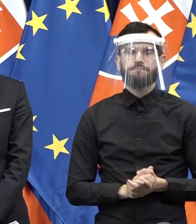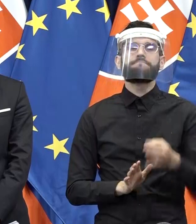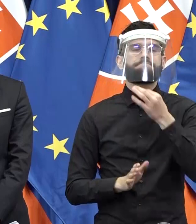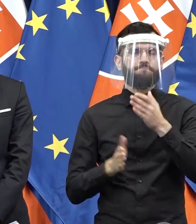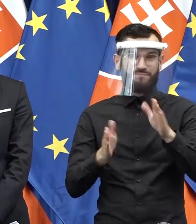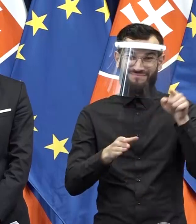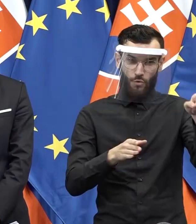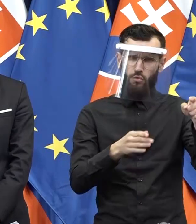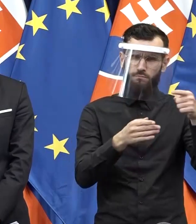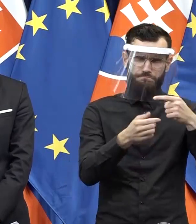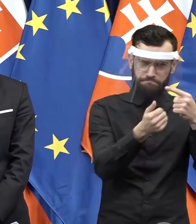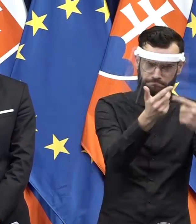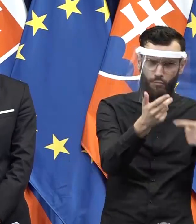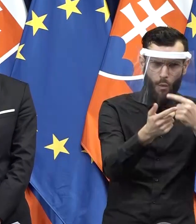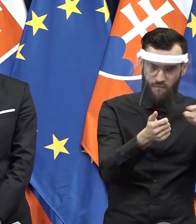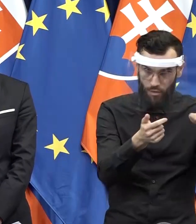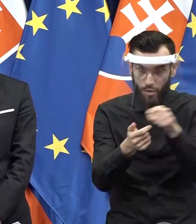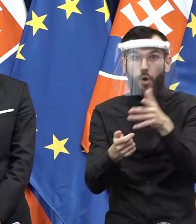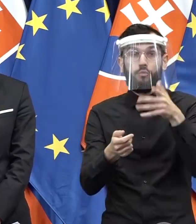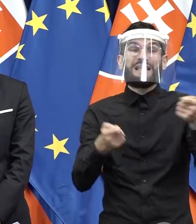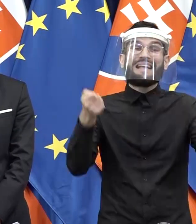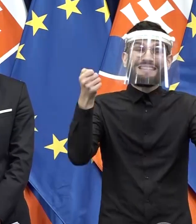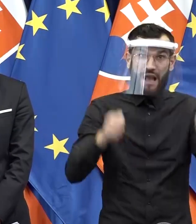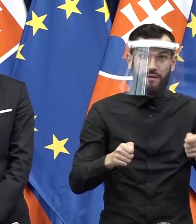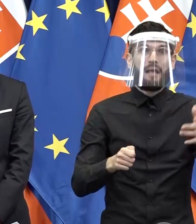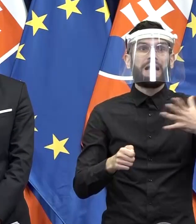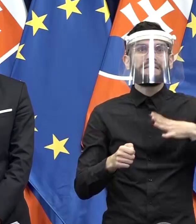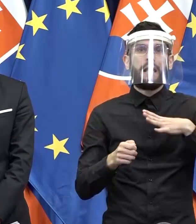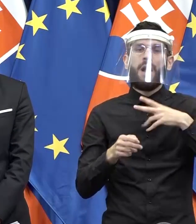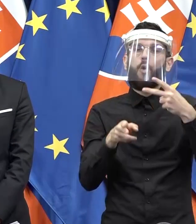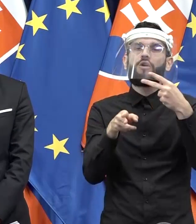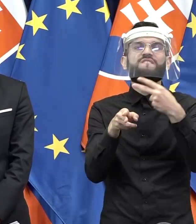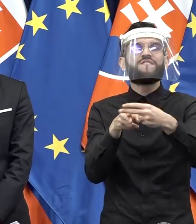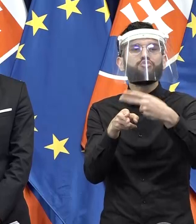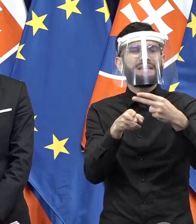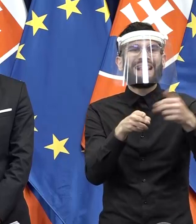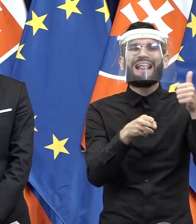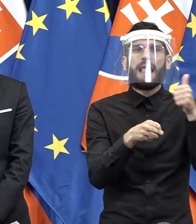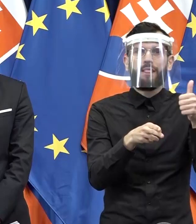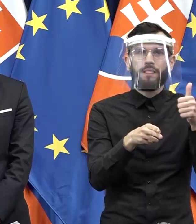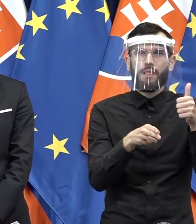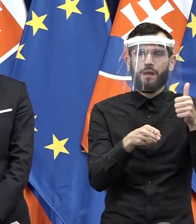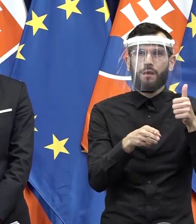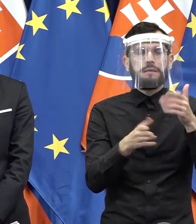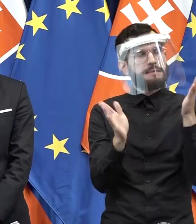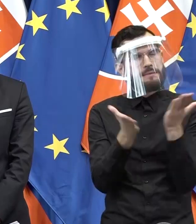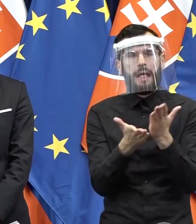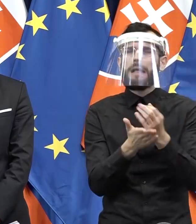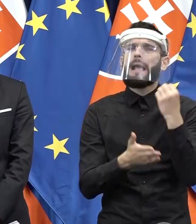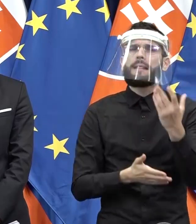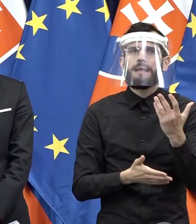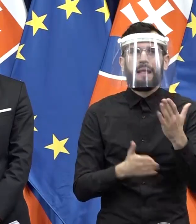Čiže tieto prevádzky, ktoré som menoval, uzavrie za účelom vytvorenia sanitárneho dňa vždy v nedelu,